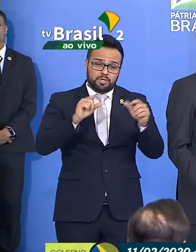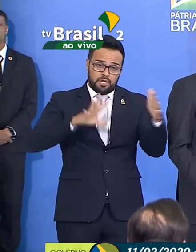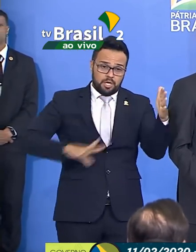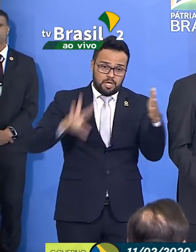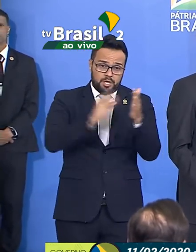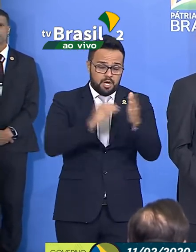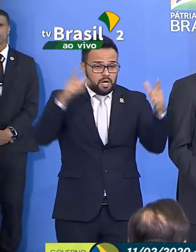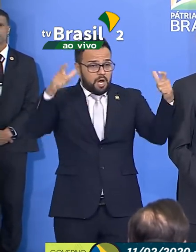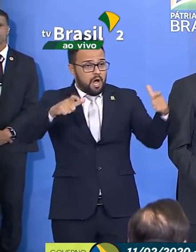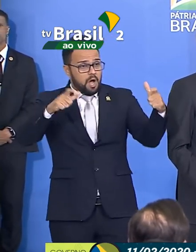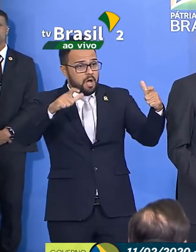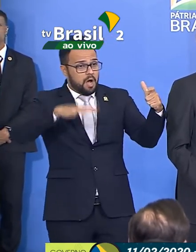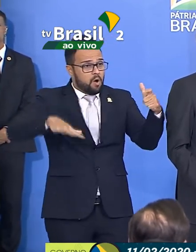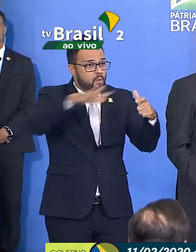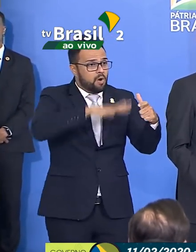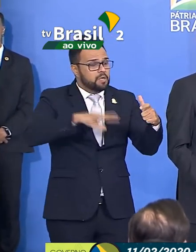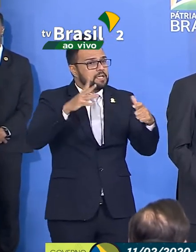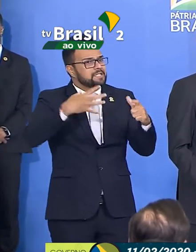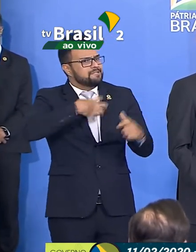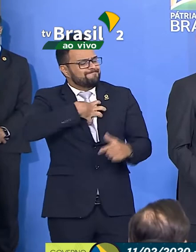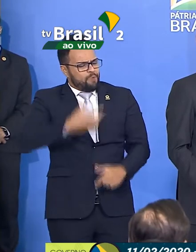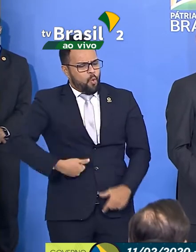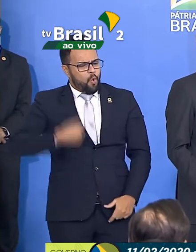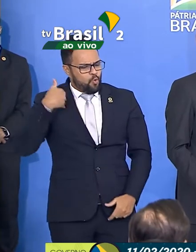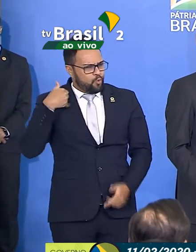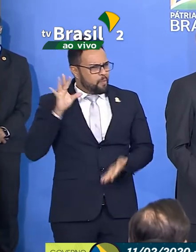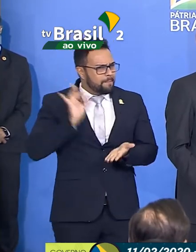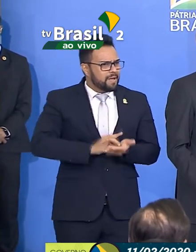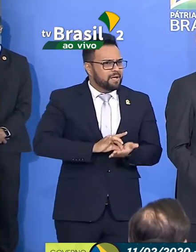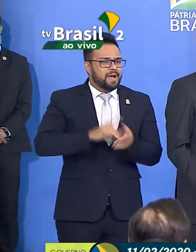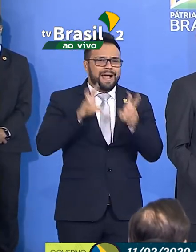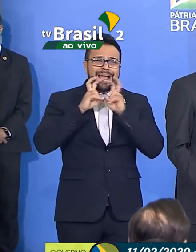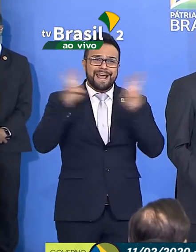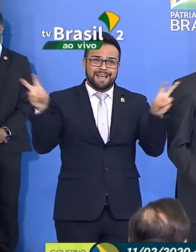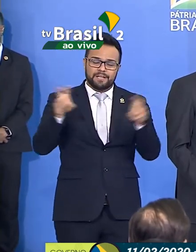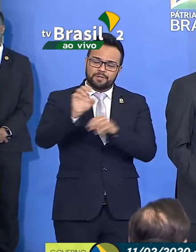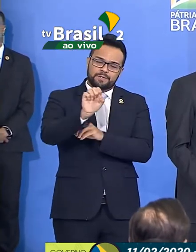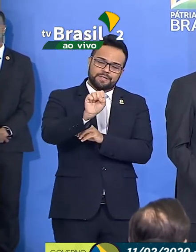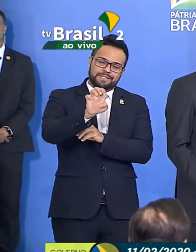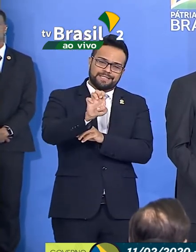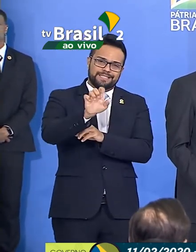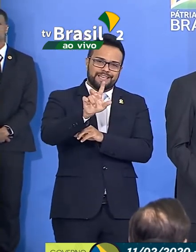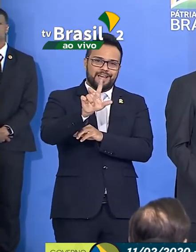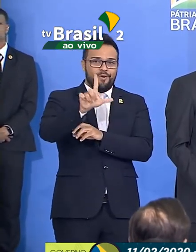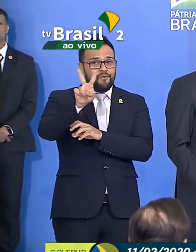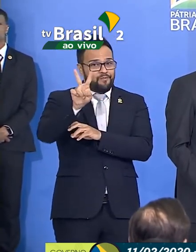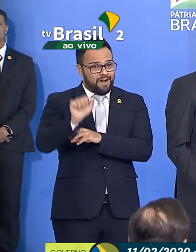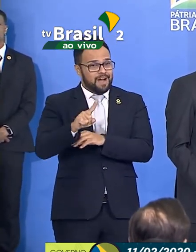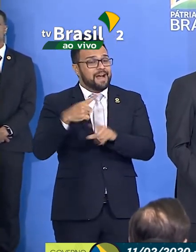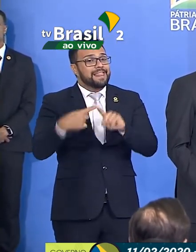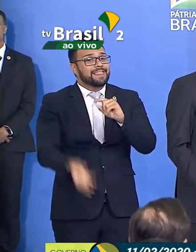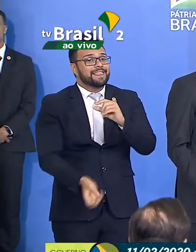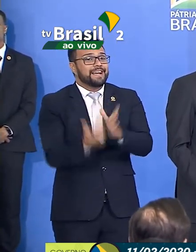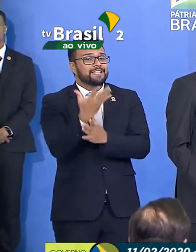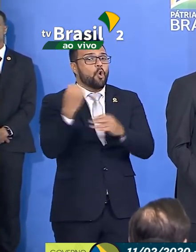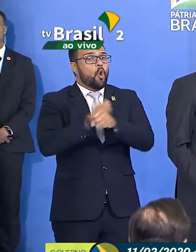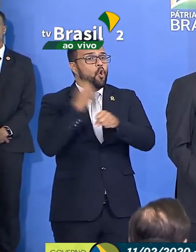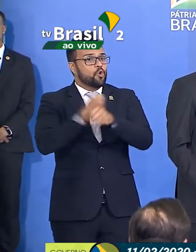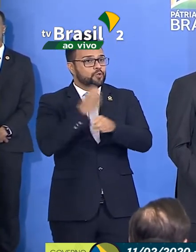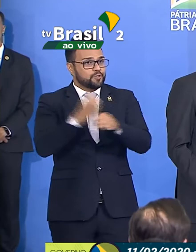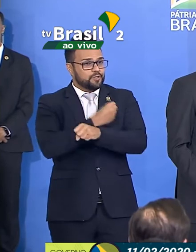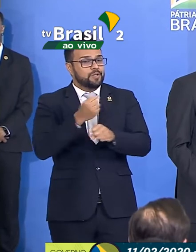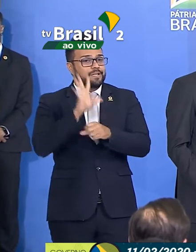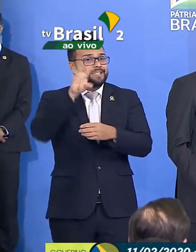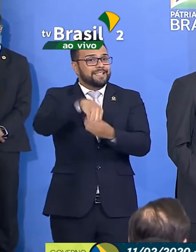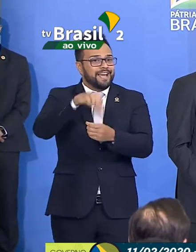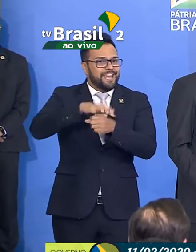alguma coisa que nos orgulhe profundamente. E o brado de selva nasceu na época da construção do Centro de Instrução de Guerra na